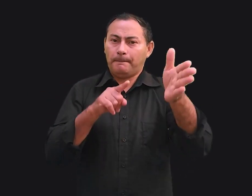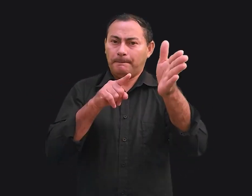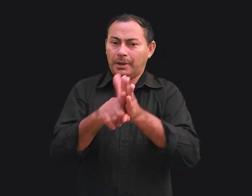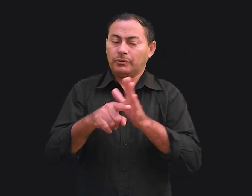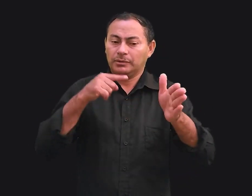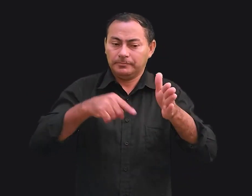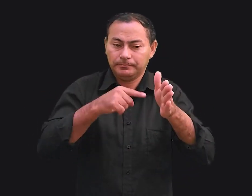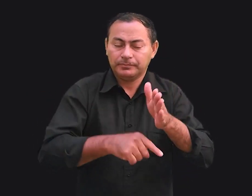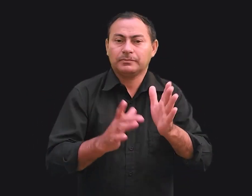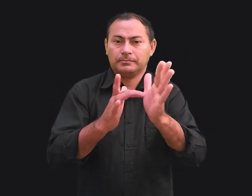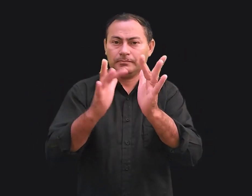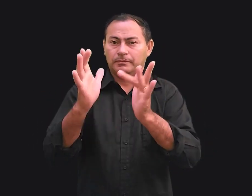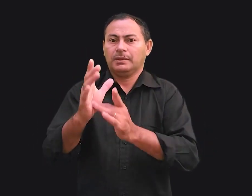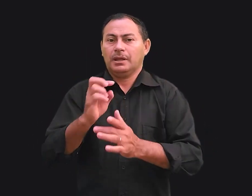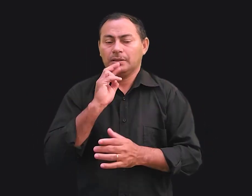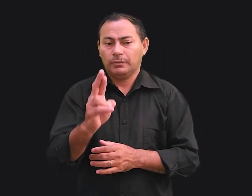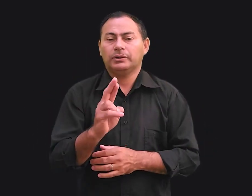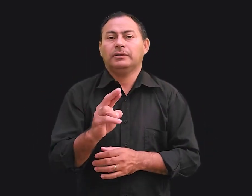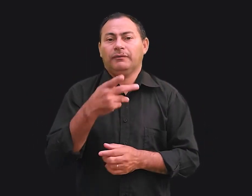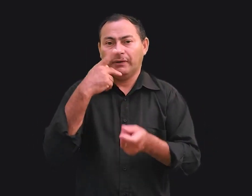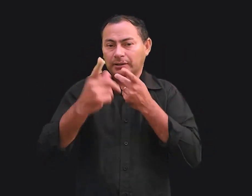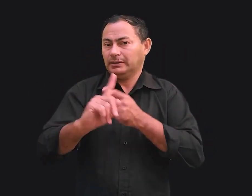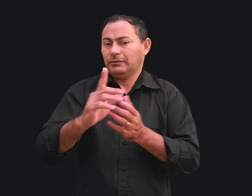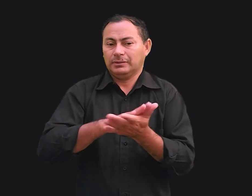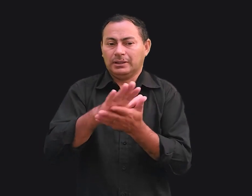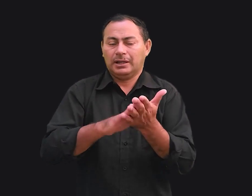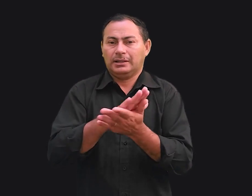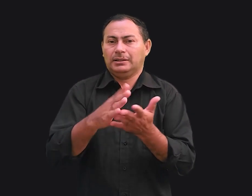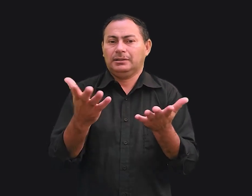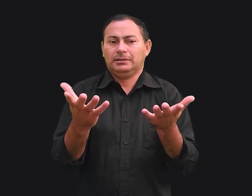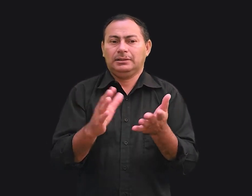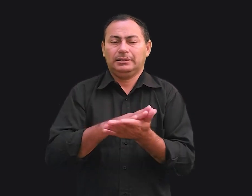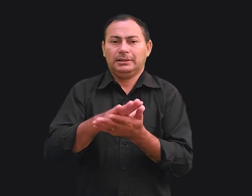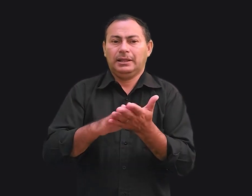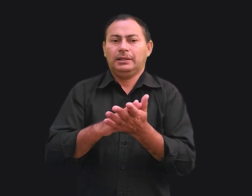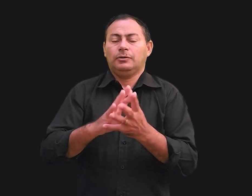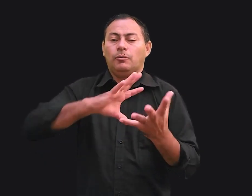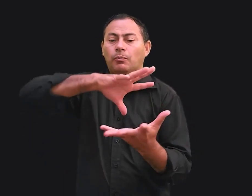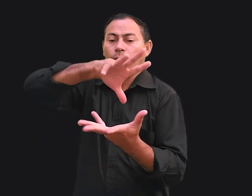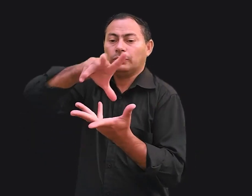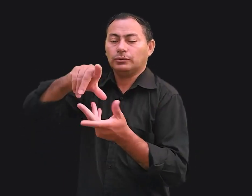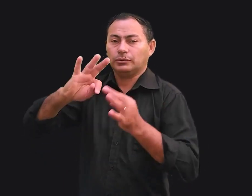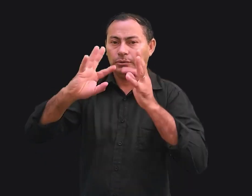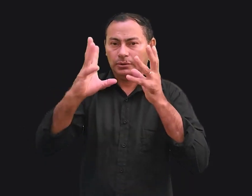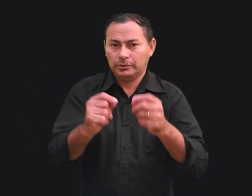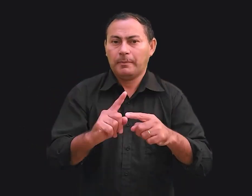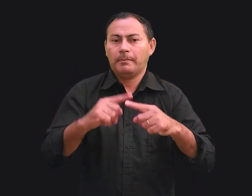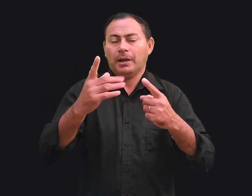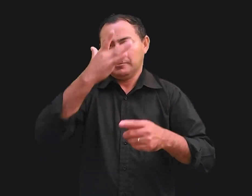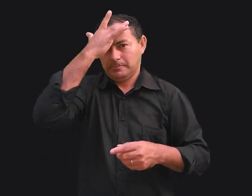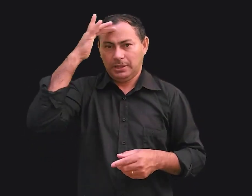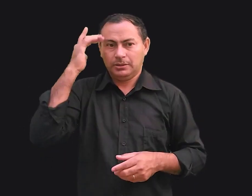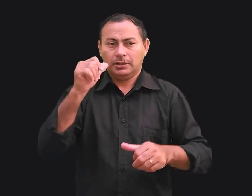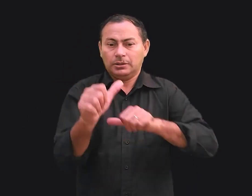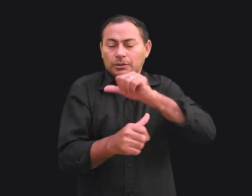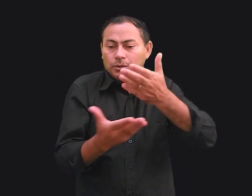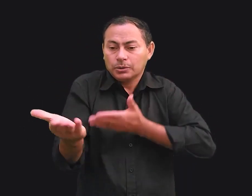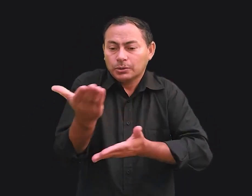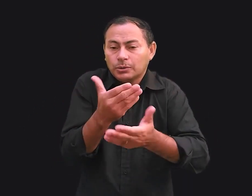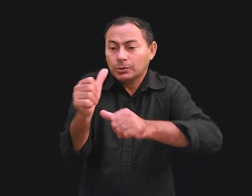pergunta profunda e Jesus a responde dizendo que não há nada, nem o mundo inteiro. Mas as pessoas se trocam até por